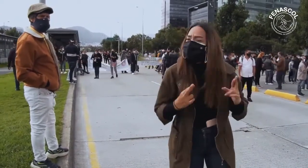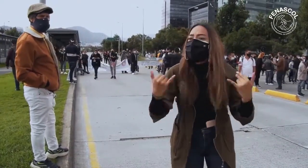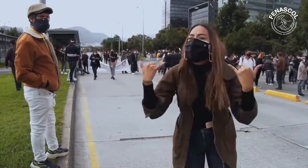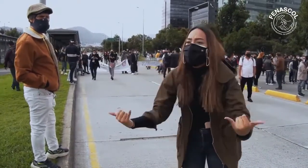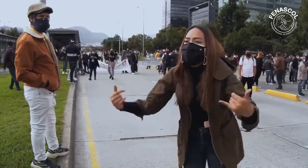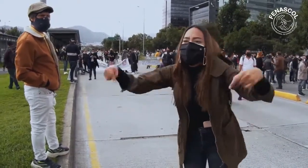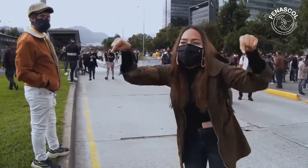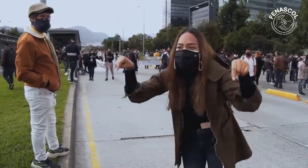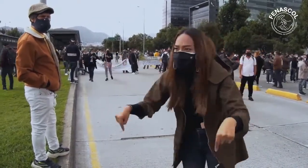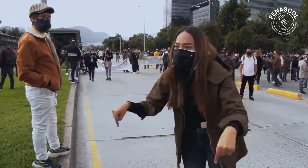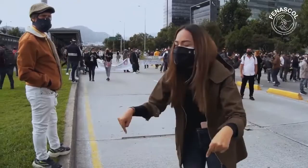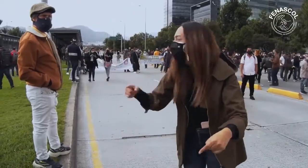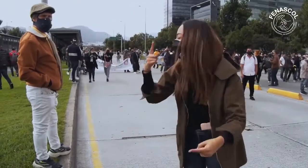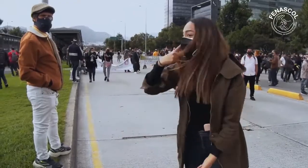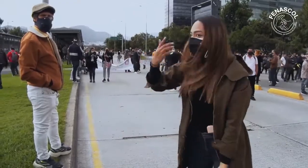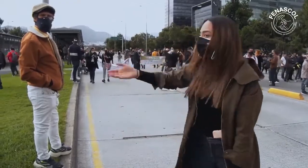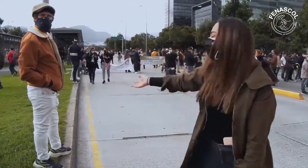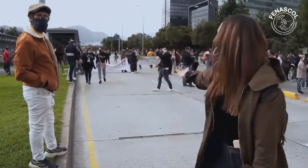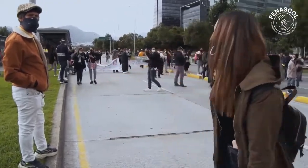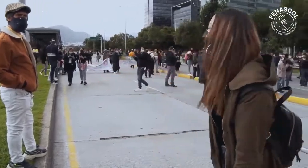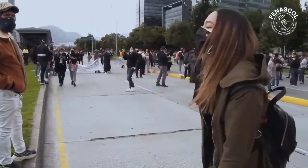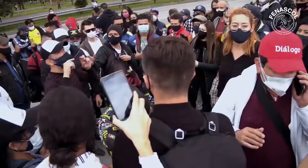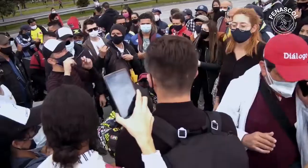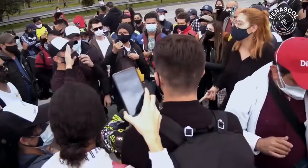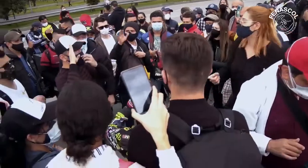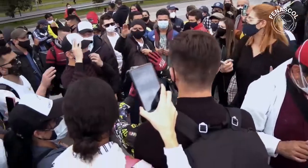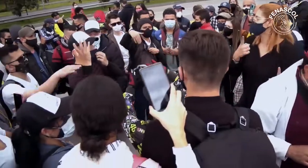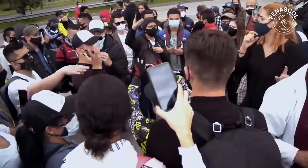una pronta respuesta, inmediata, hoy.